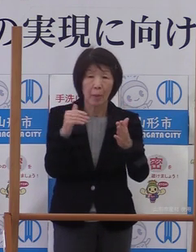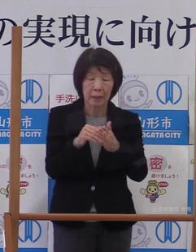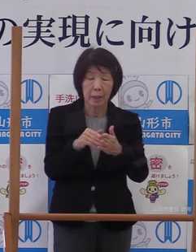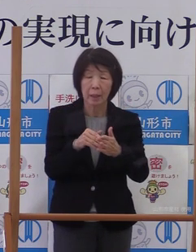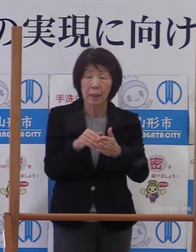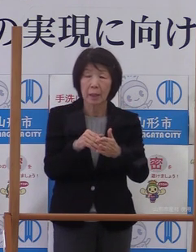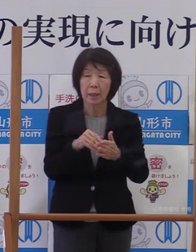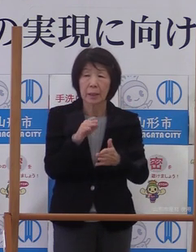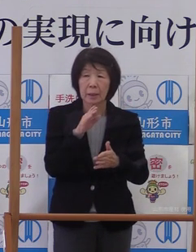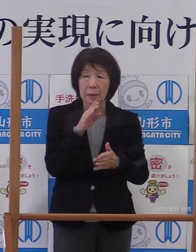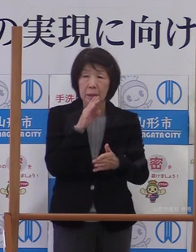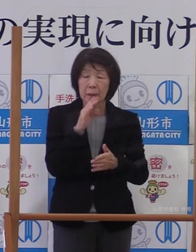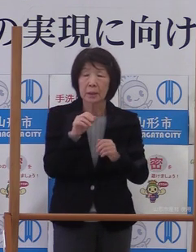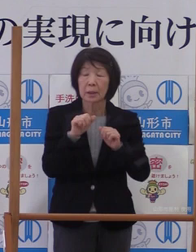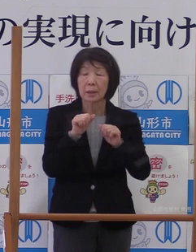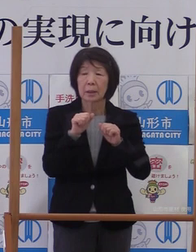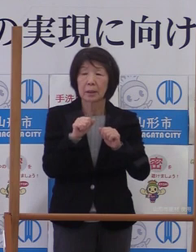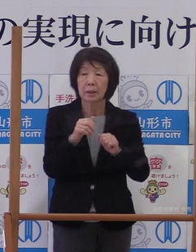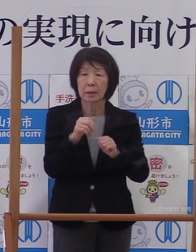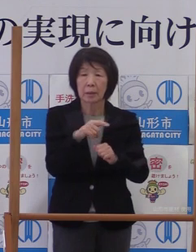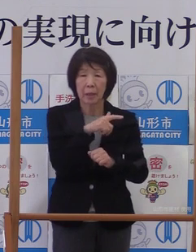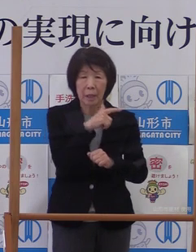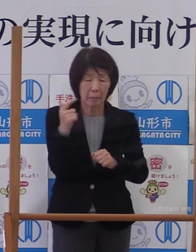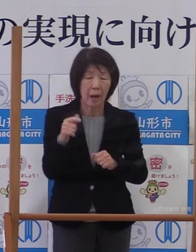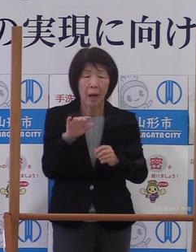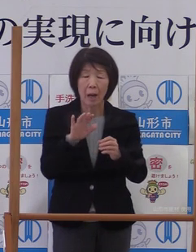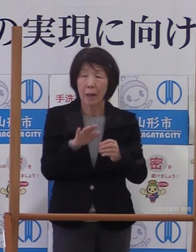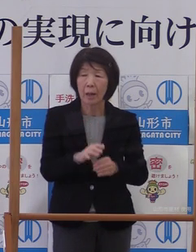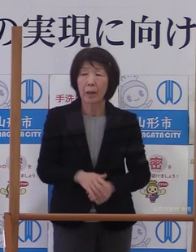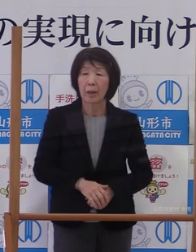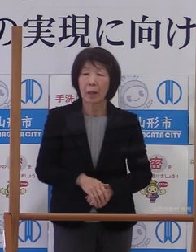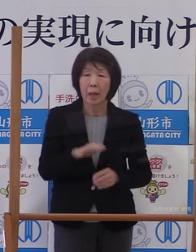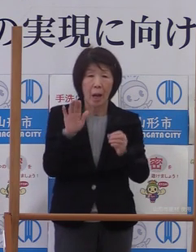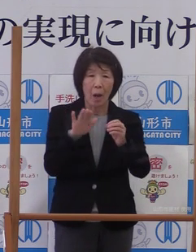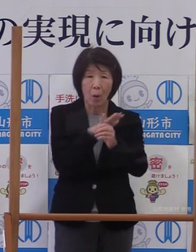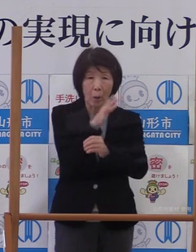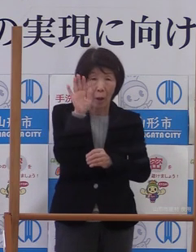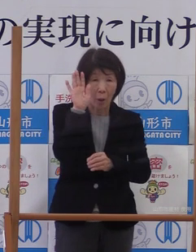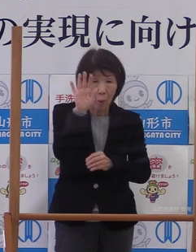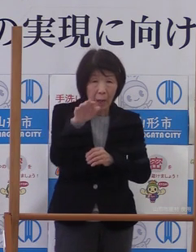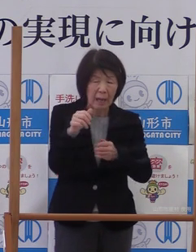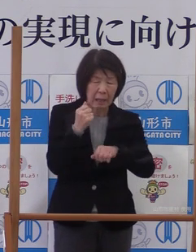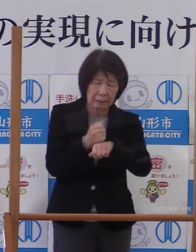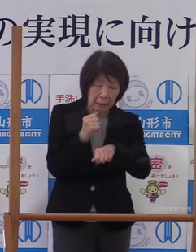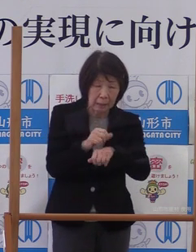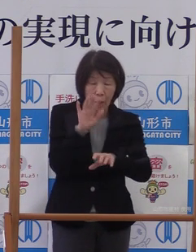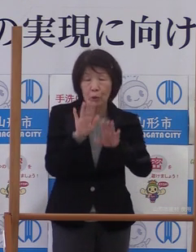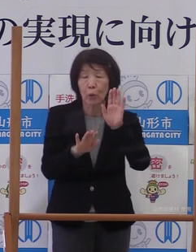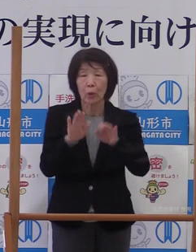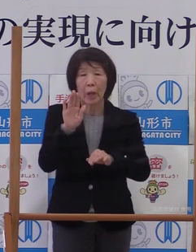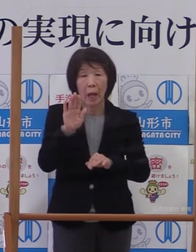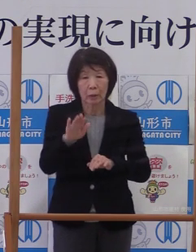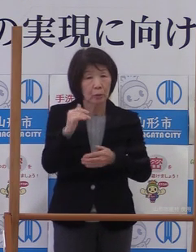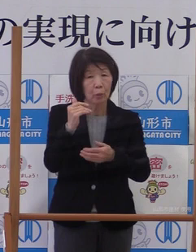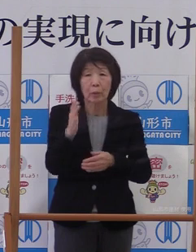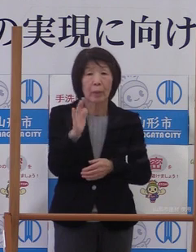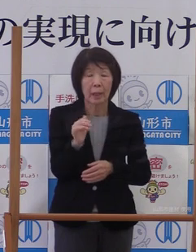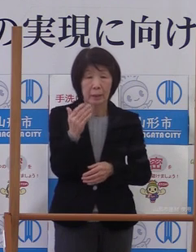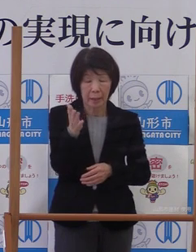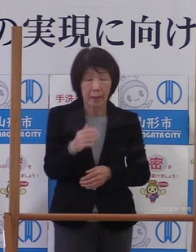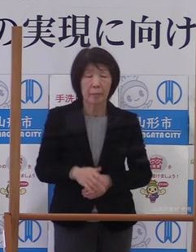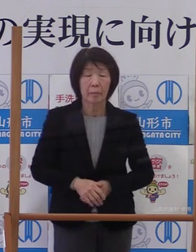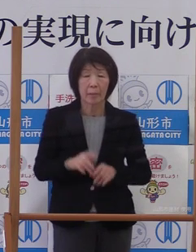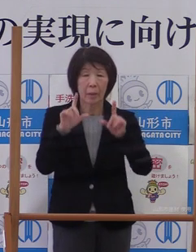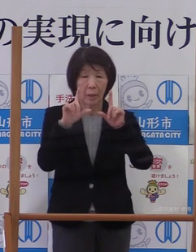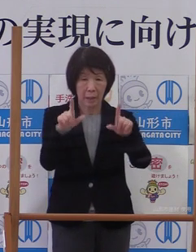ね、もう大変な状況になるというわけでもなかったということで、 はい、来年